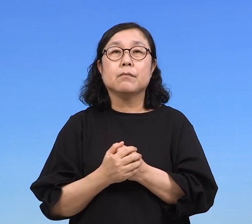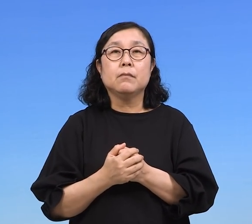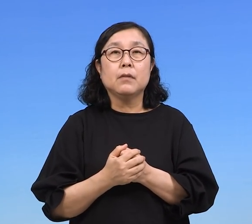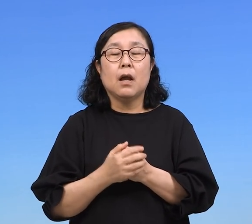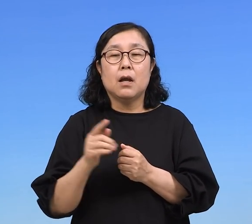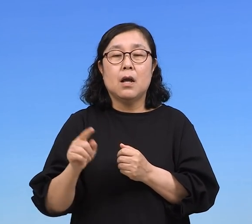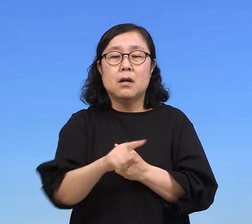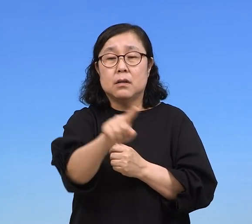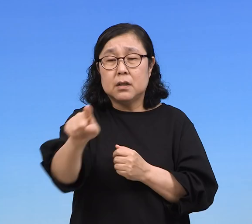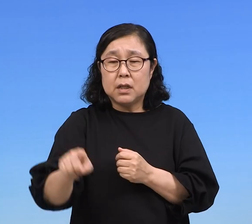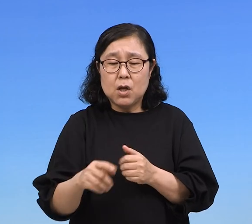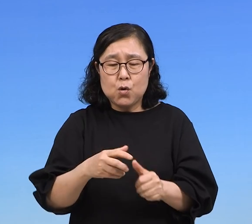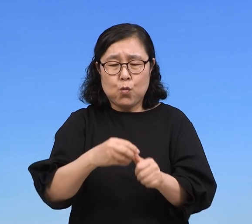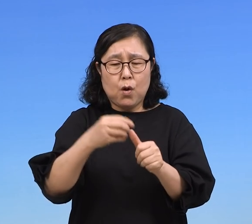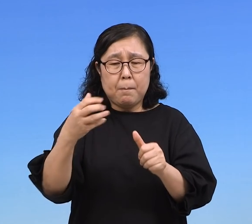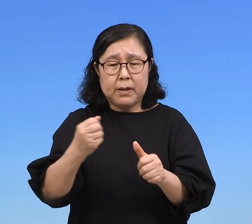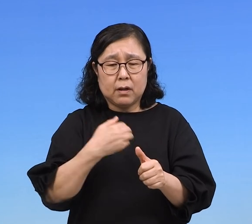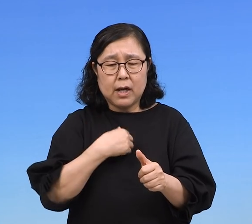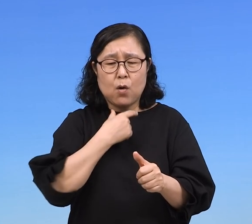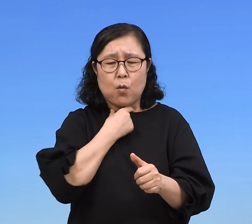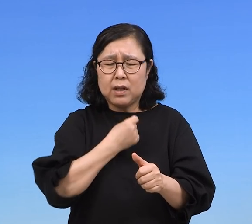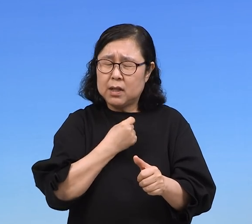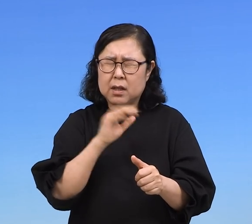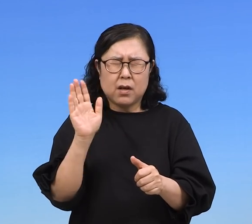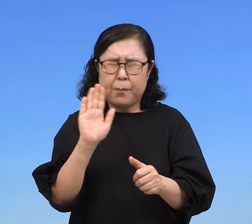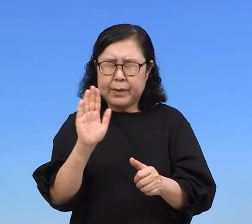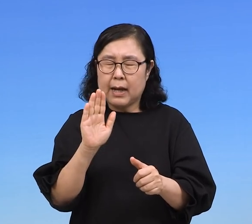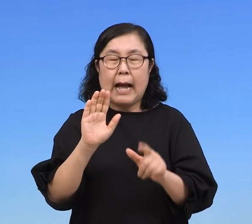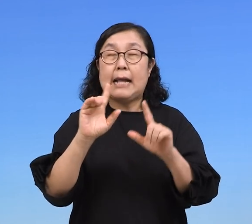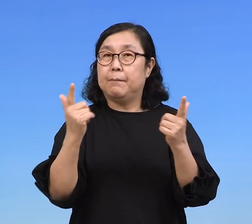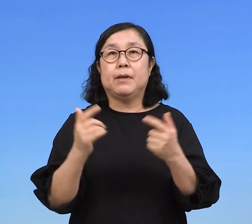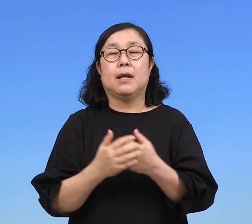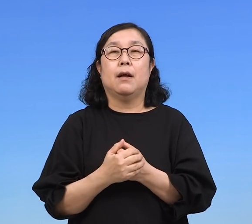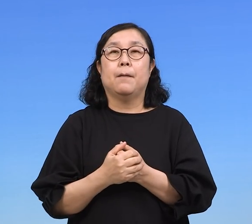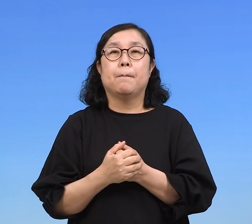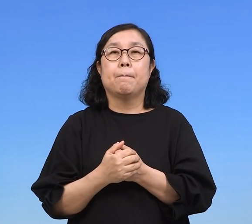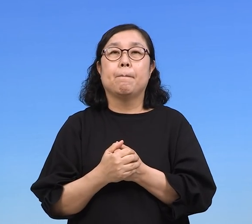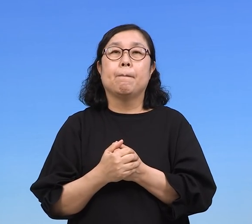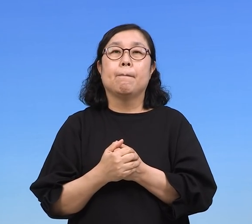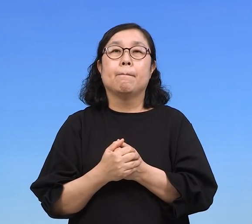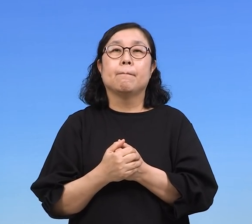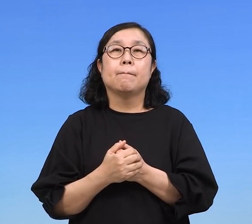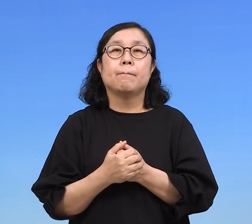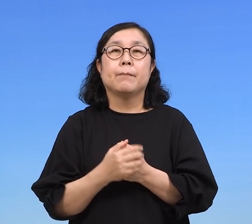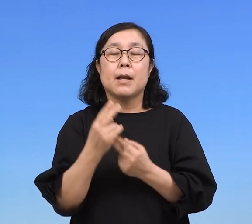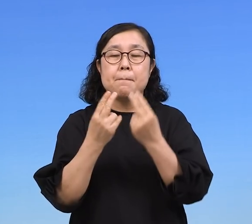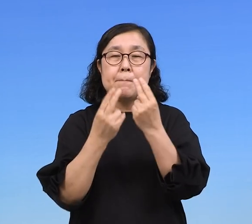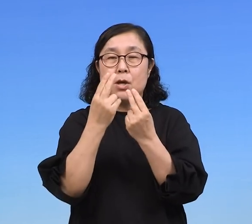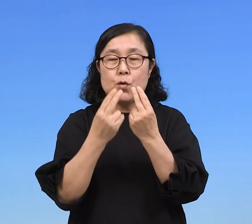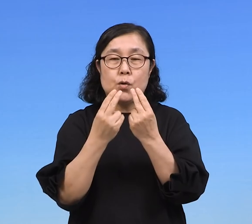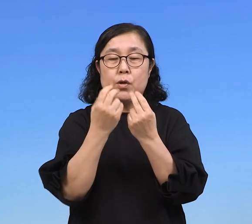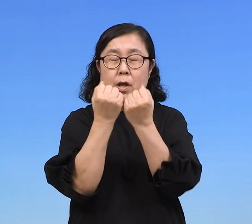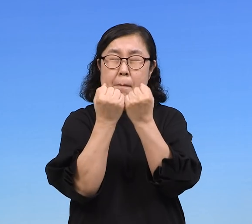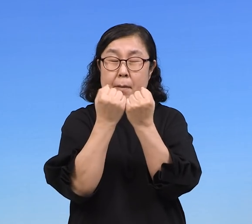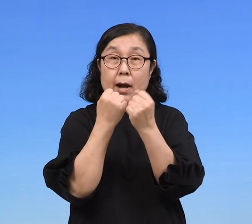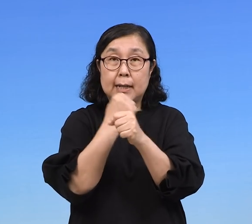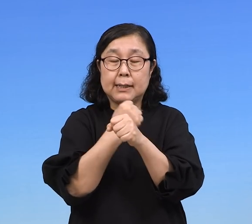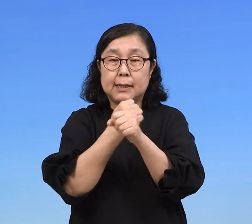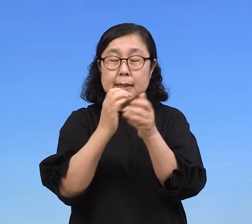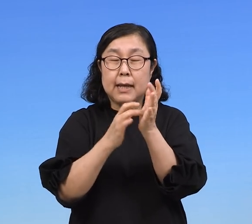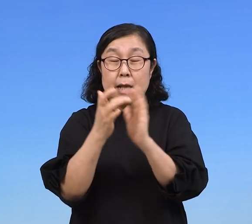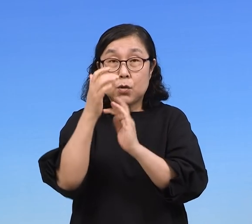예수님께서는요, 그들이 구원받는 걸 내 원하지 않는다 이런 말씀을 설마 하시겠습니까? 이 비유를 지금